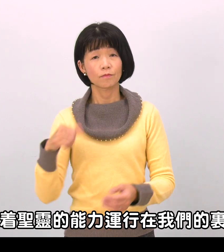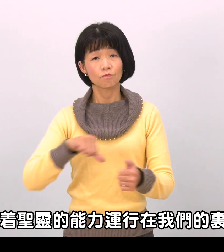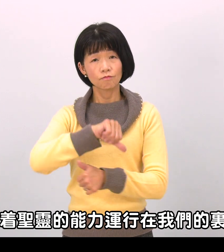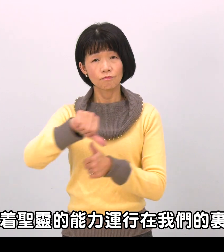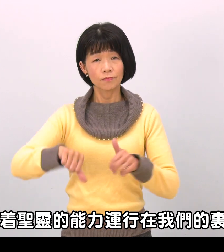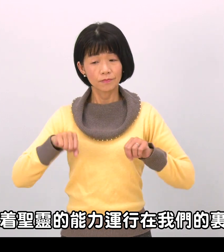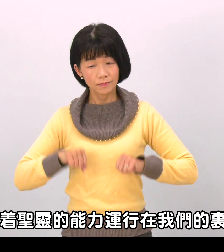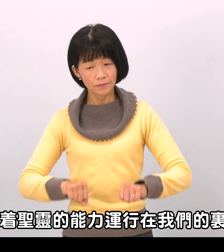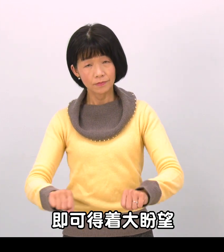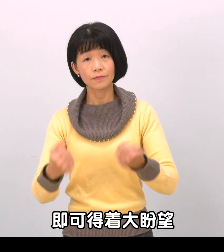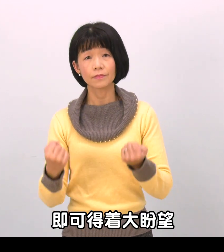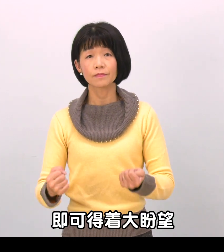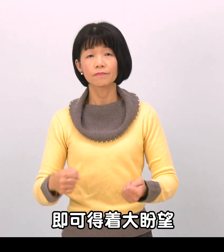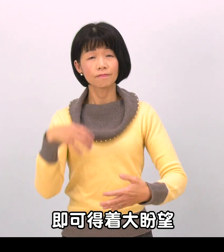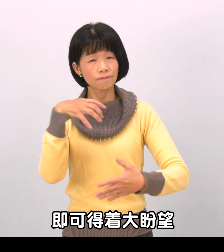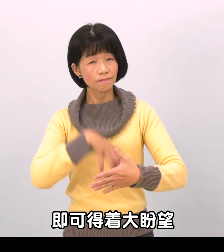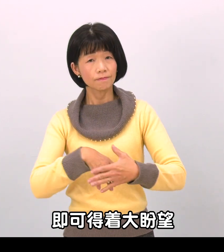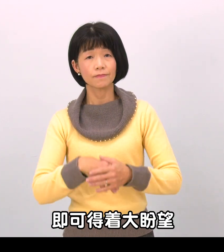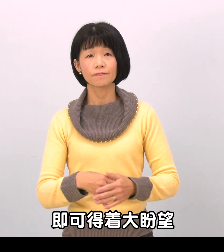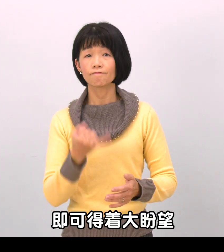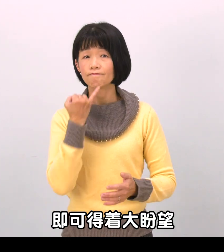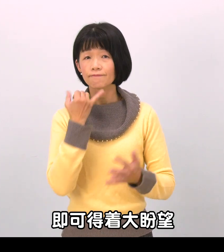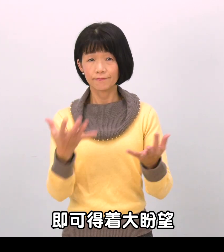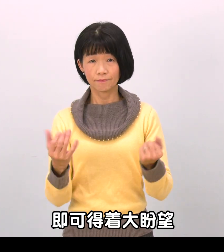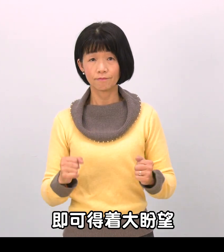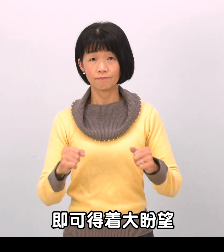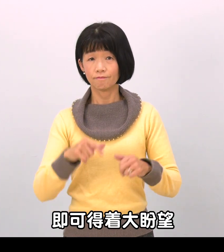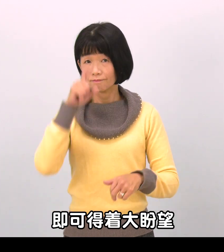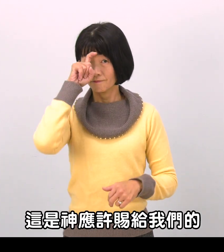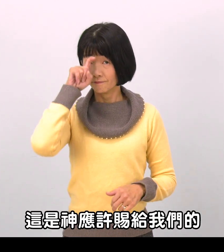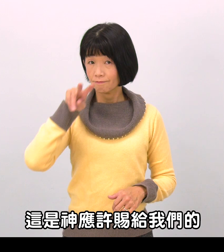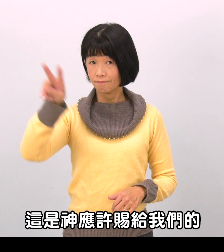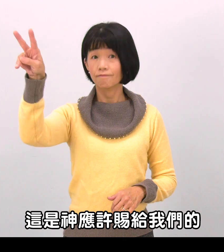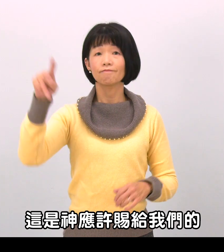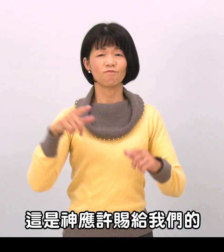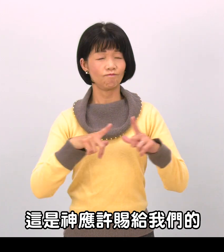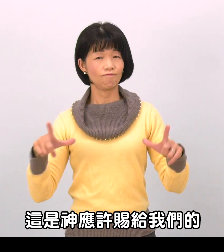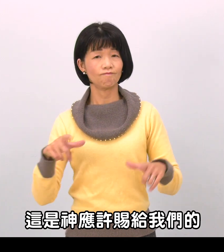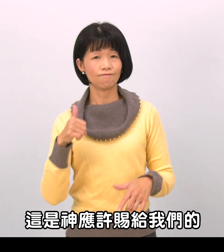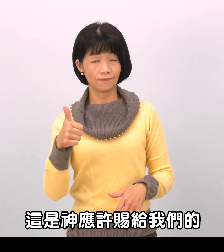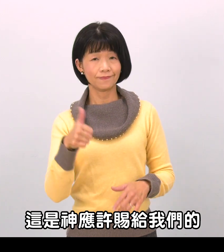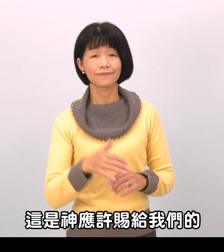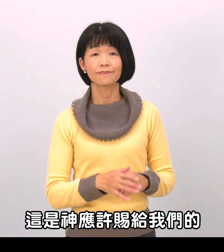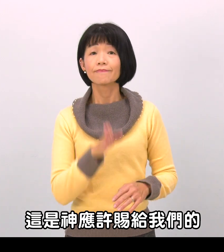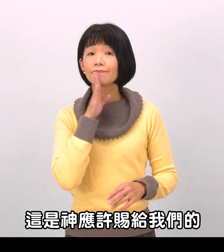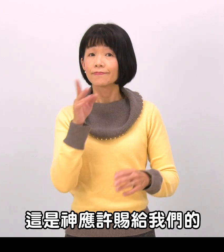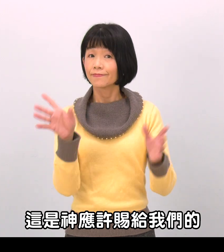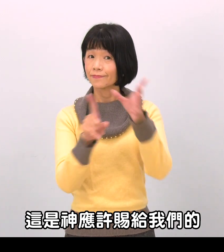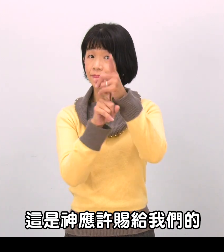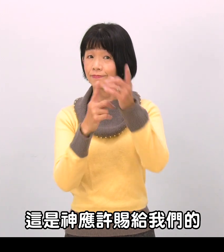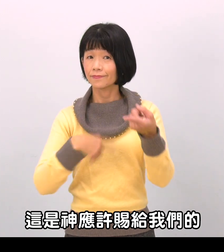里面，即可得着大盼望，这是神应许赐给我们